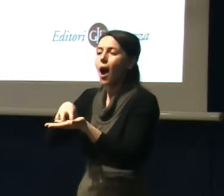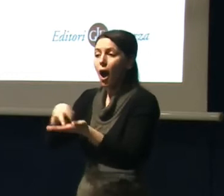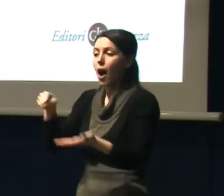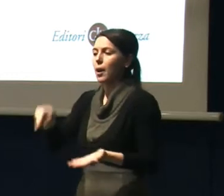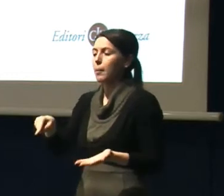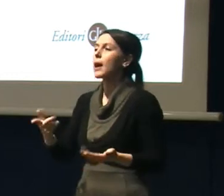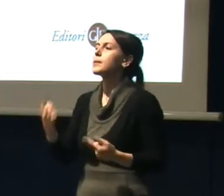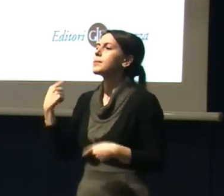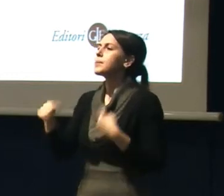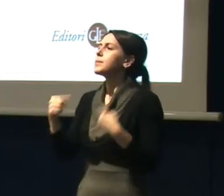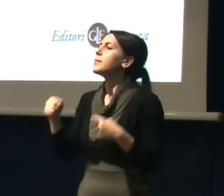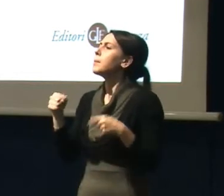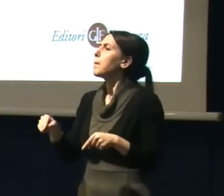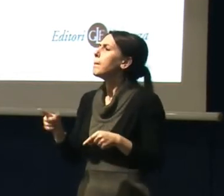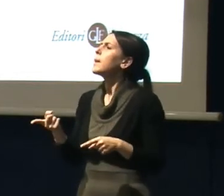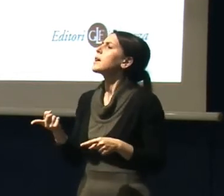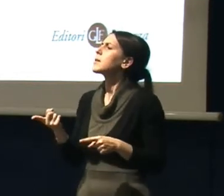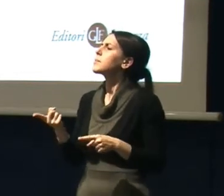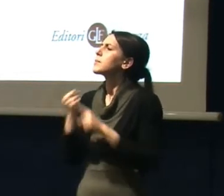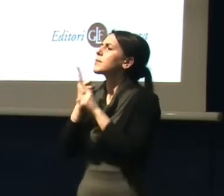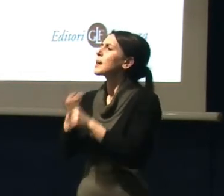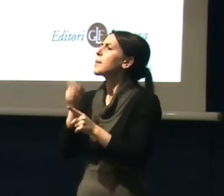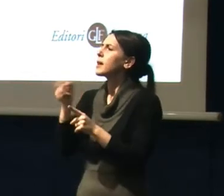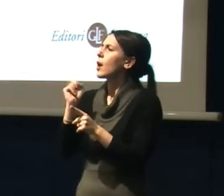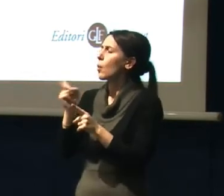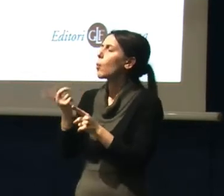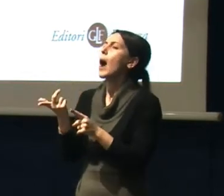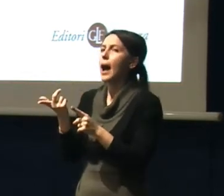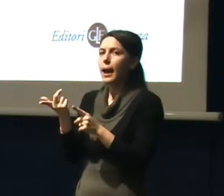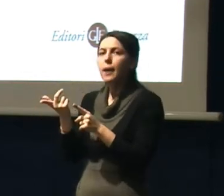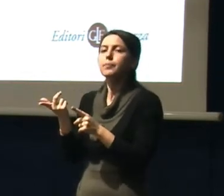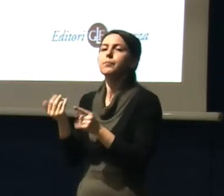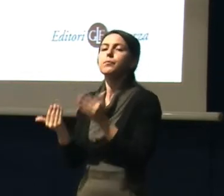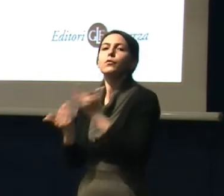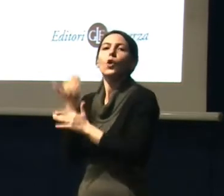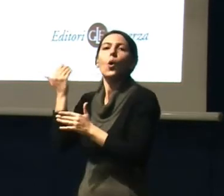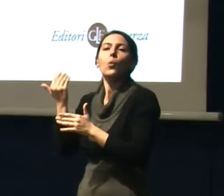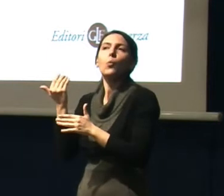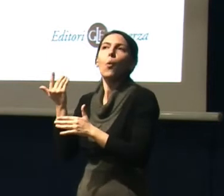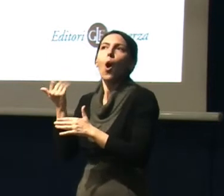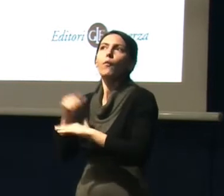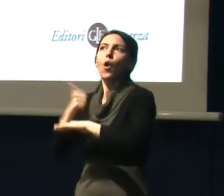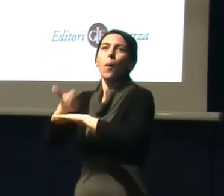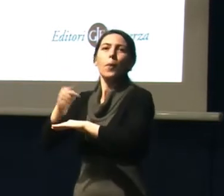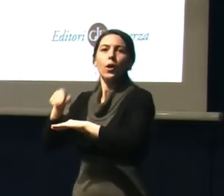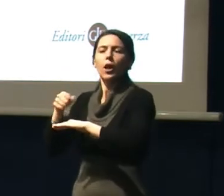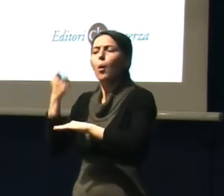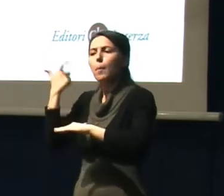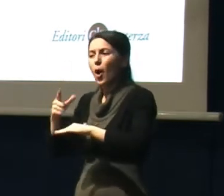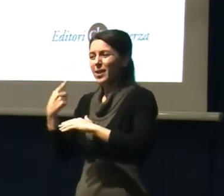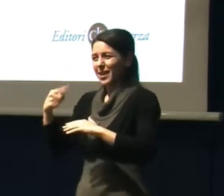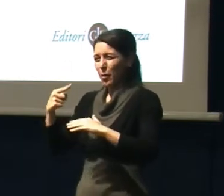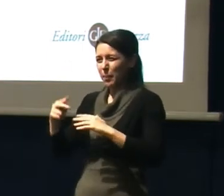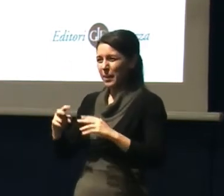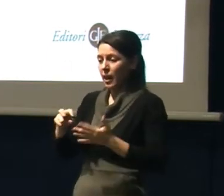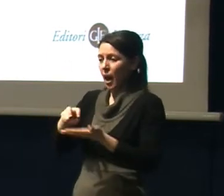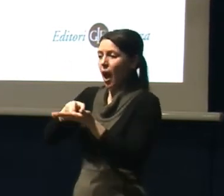determinata dall in dal dall'entrata in scena di un nuovo protagonista che oggi minaccia quella costruzione